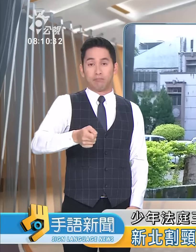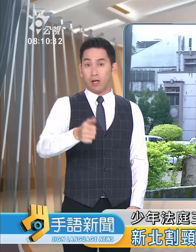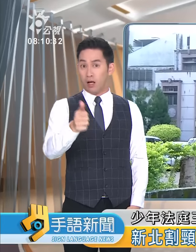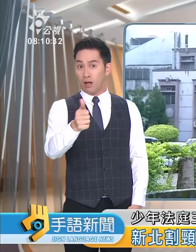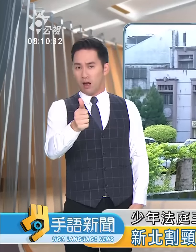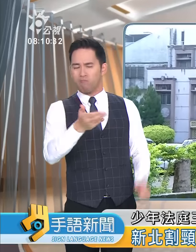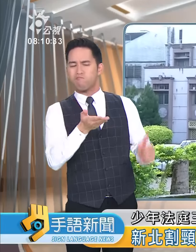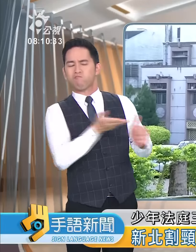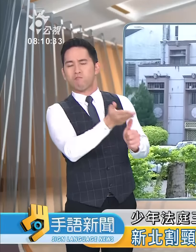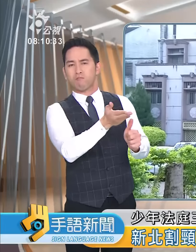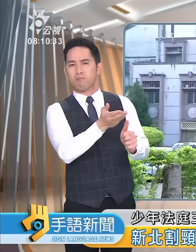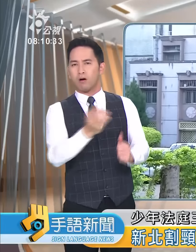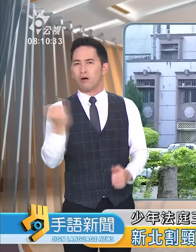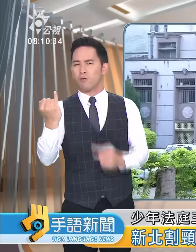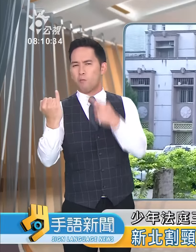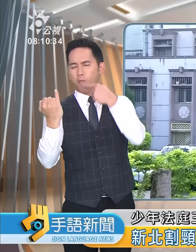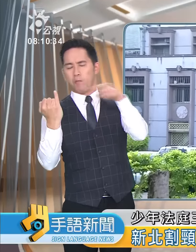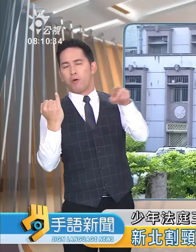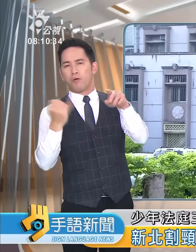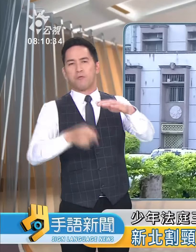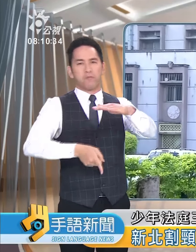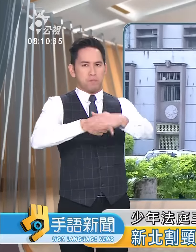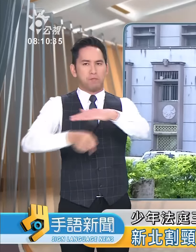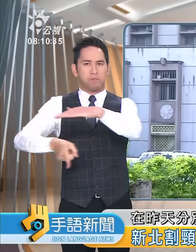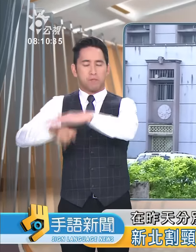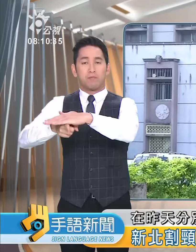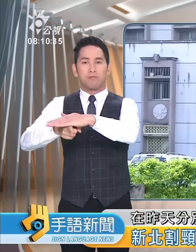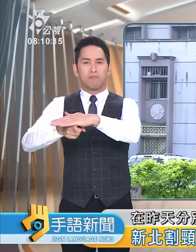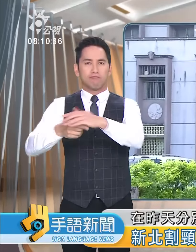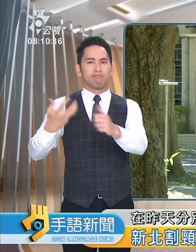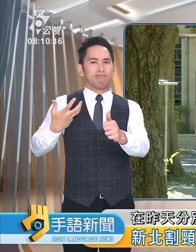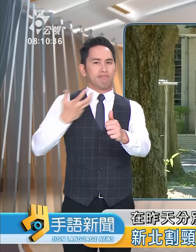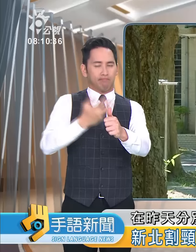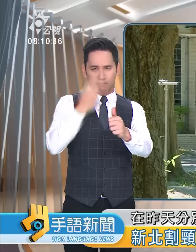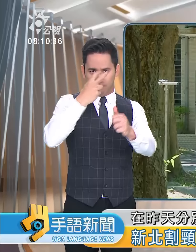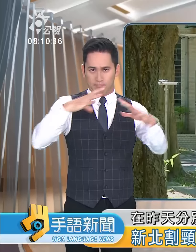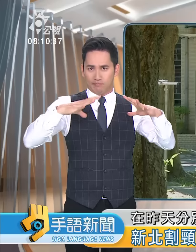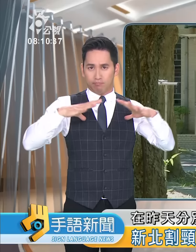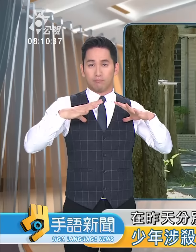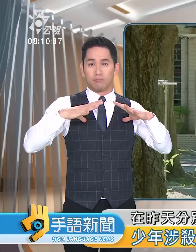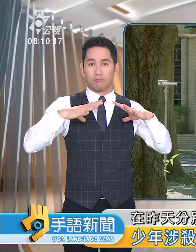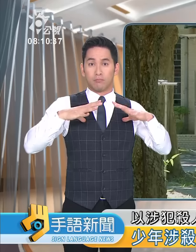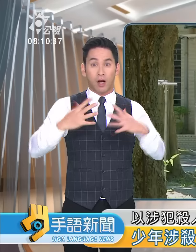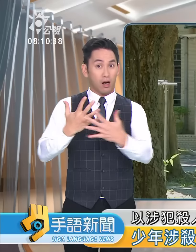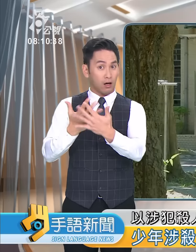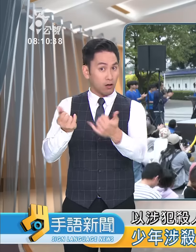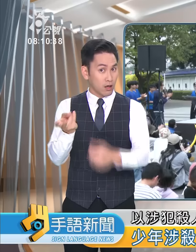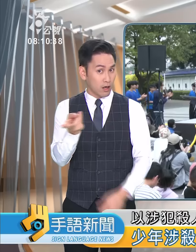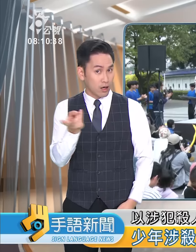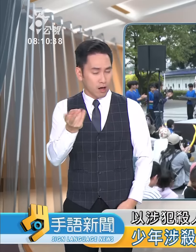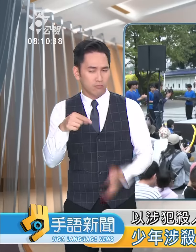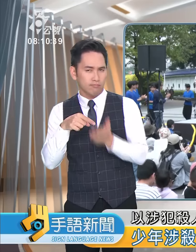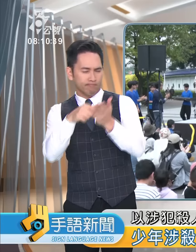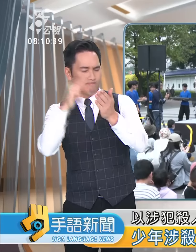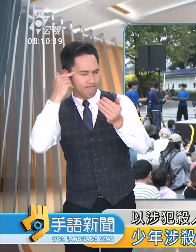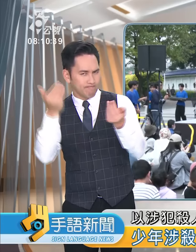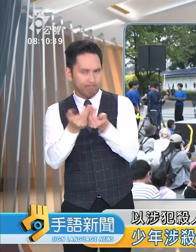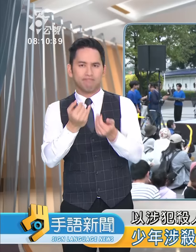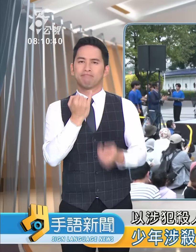三个月调查审理，在昨天分别裁定以涉犯杀人和教唆杀人罪移